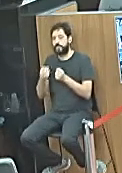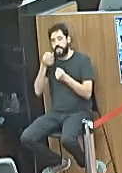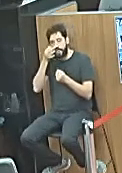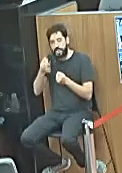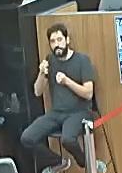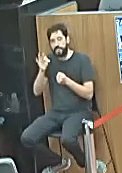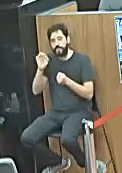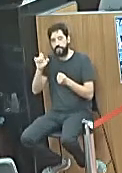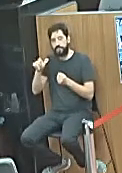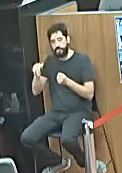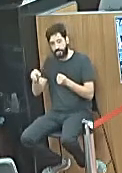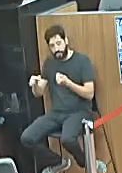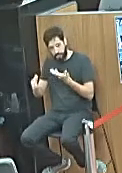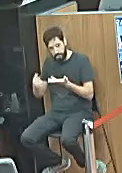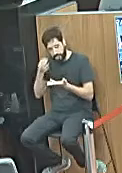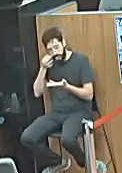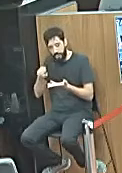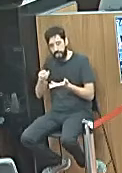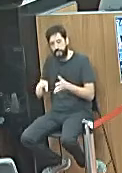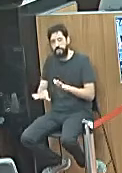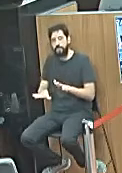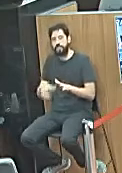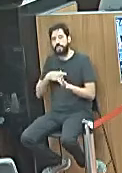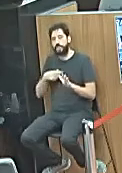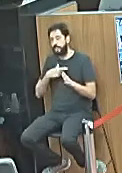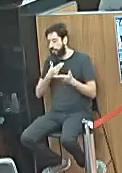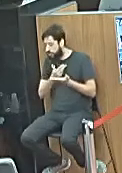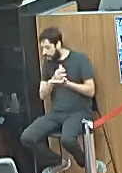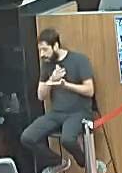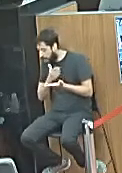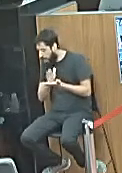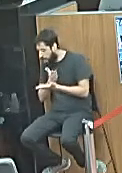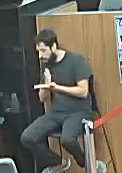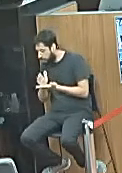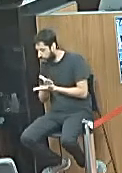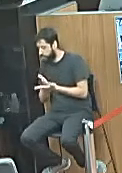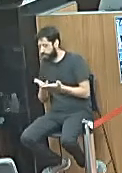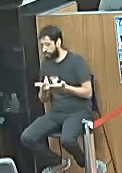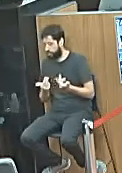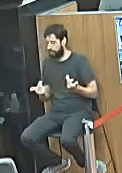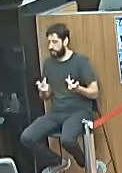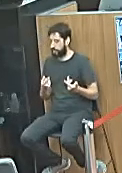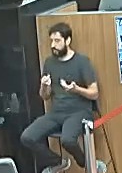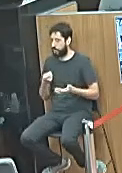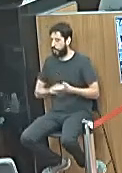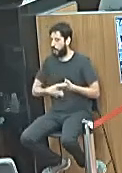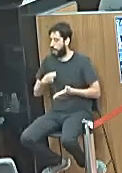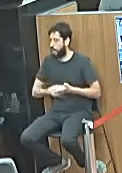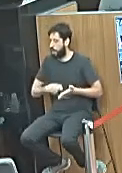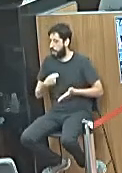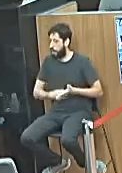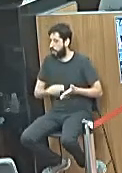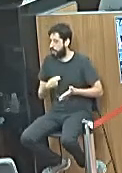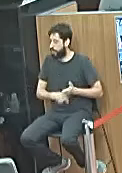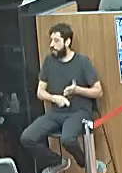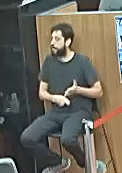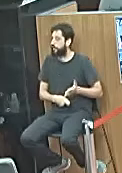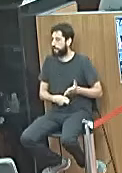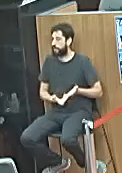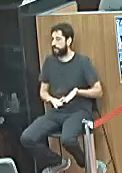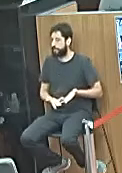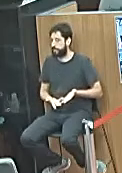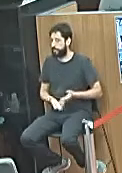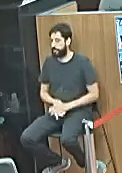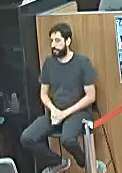felipe é para algumas questões nec gente tem sido cobrado é de maneira que